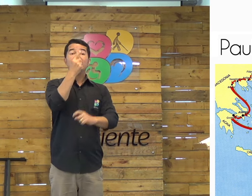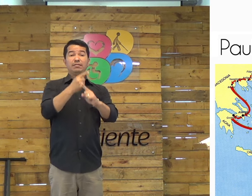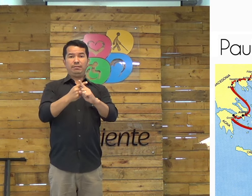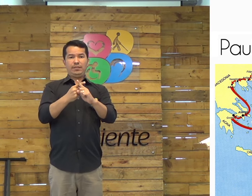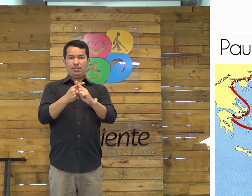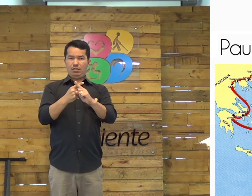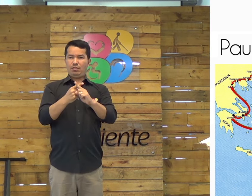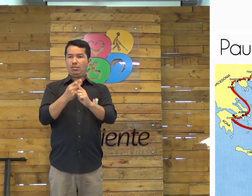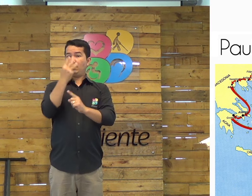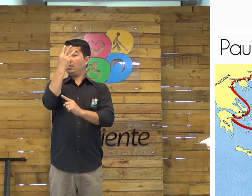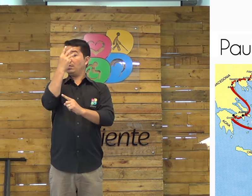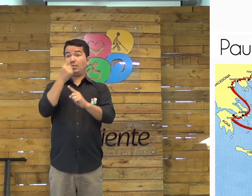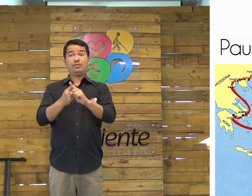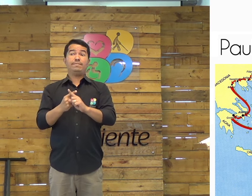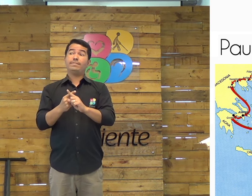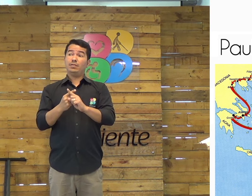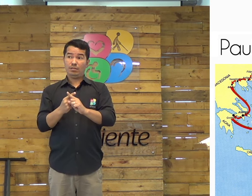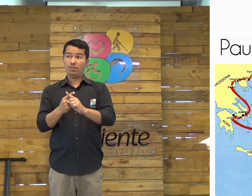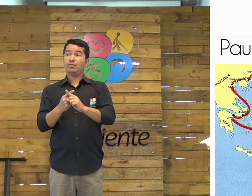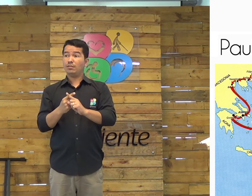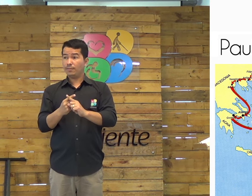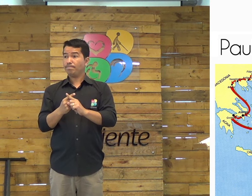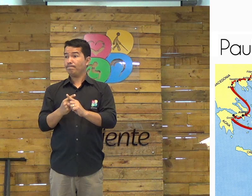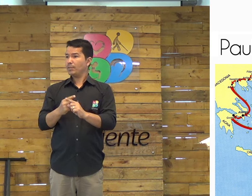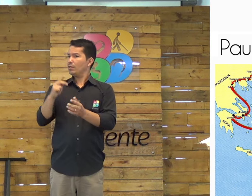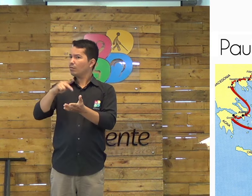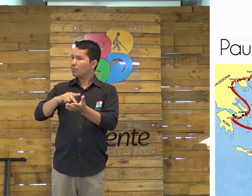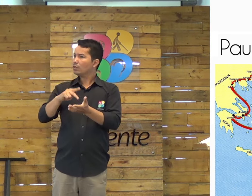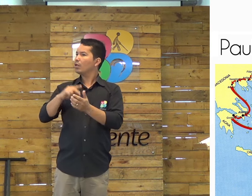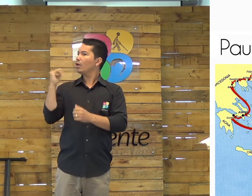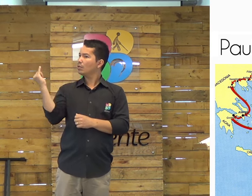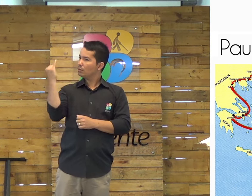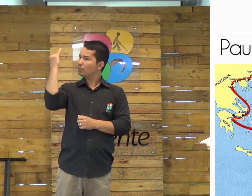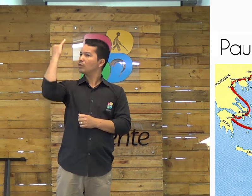falava tudo acerca dele. Ele fez isso 3 vezes.